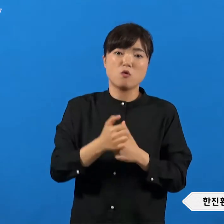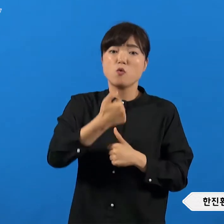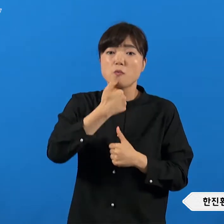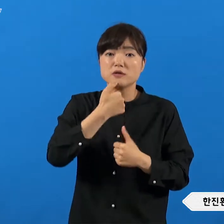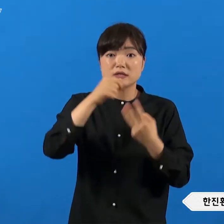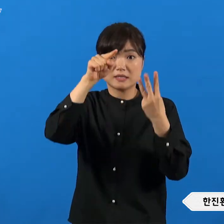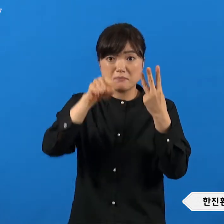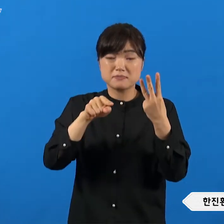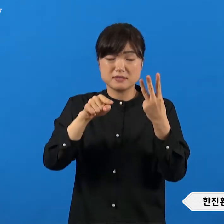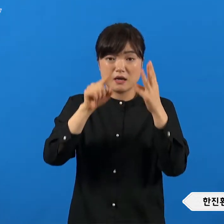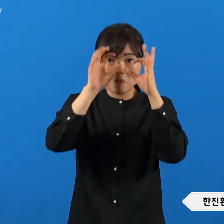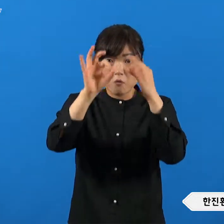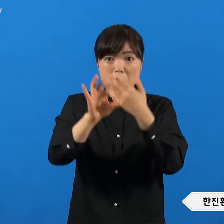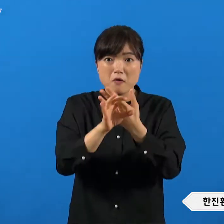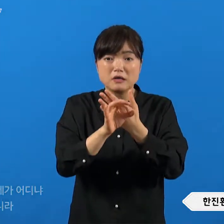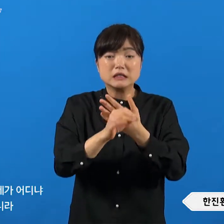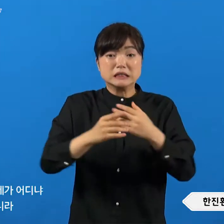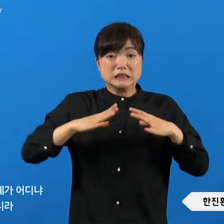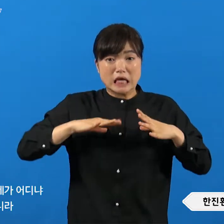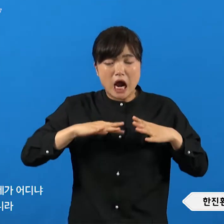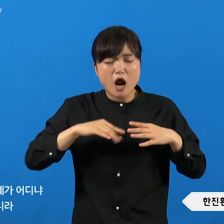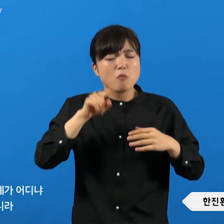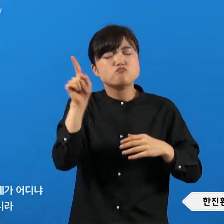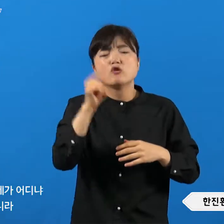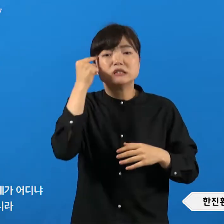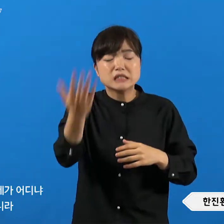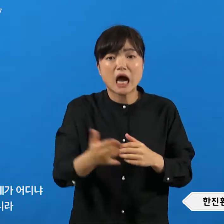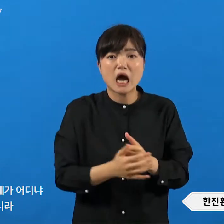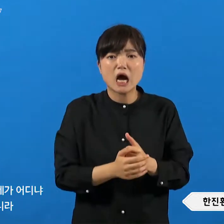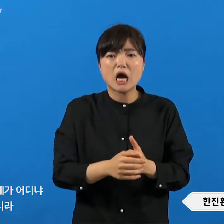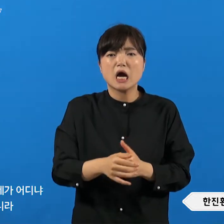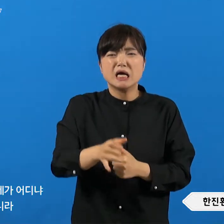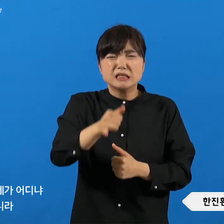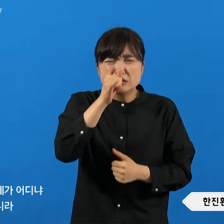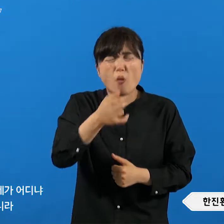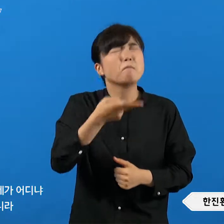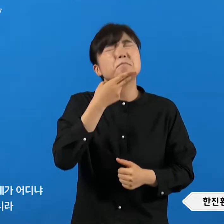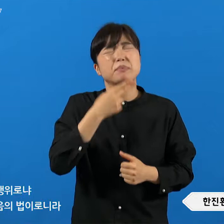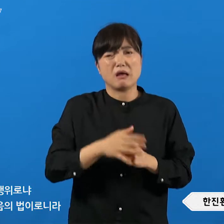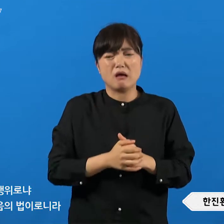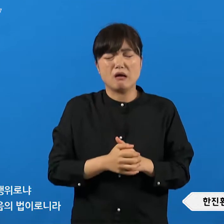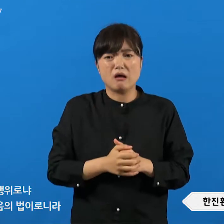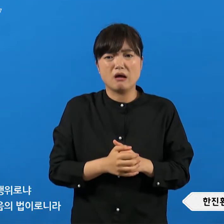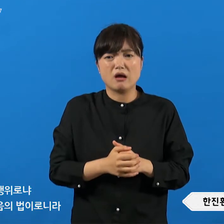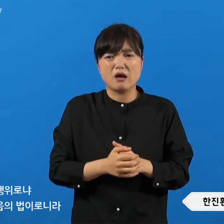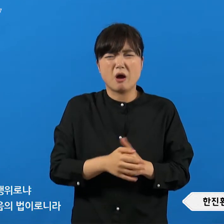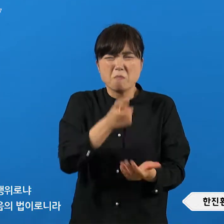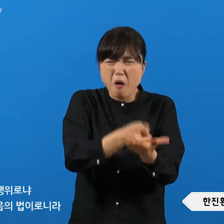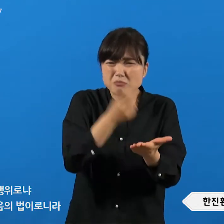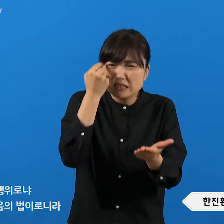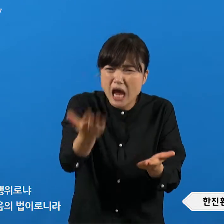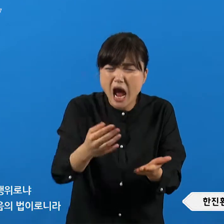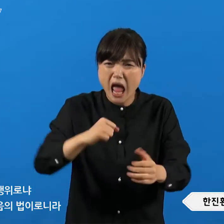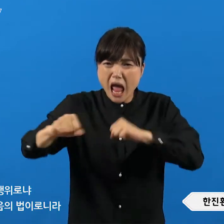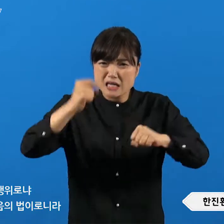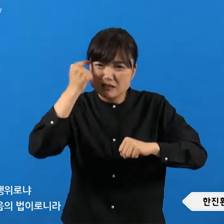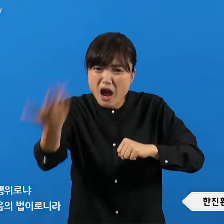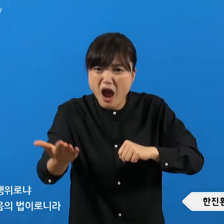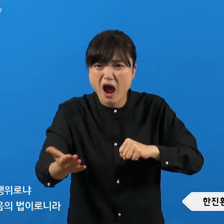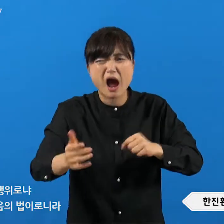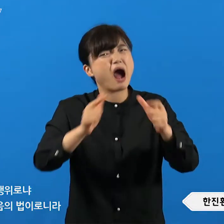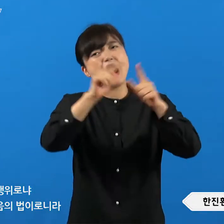3장 27절에도 그런즉 자랑할 때가 어디냐 있을 수가 없느니라. 무슨 법으로냐